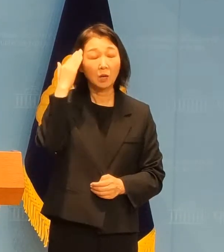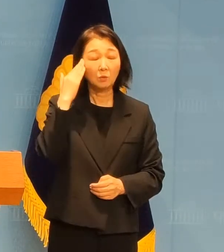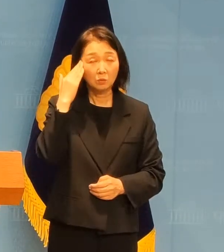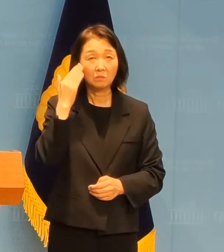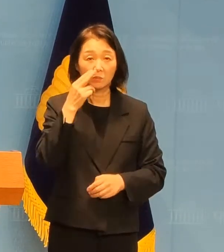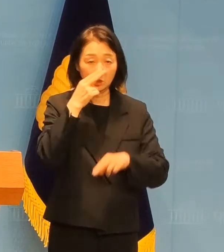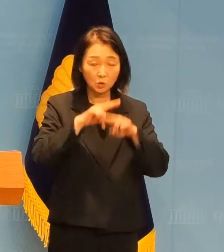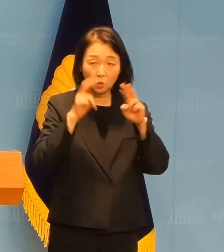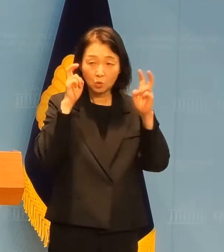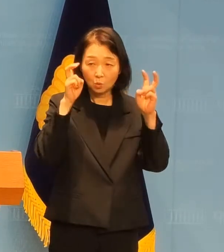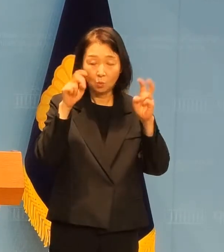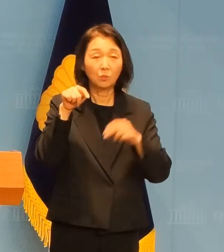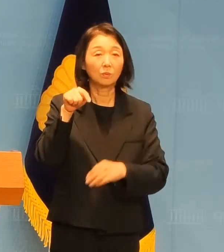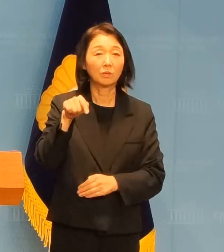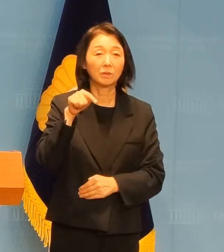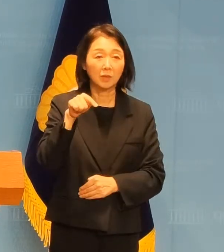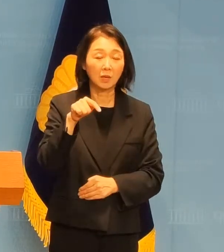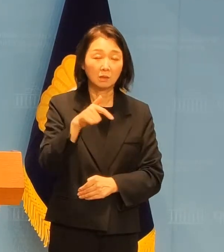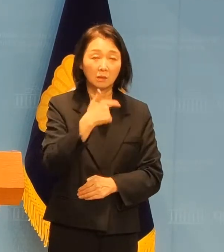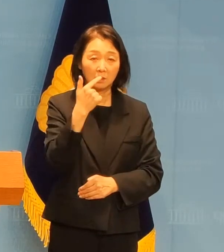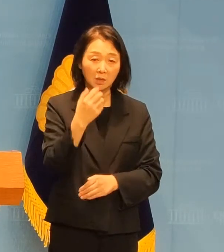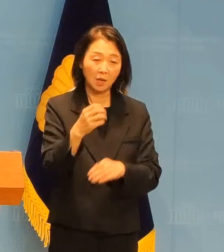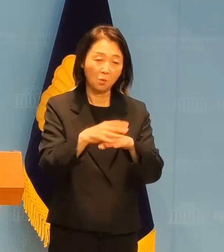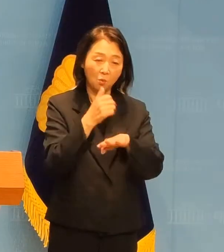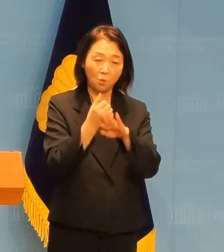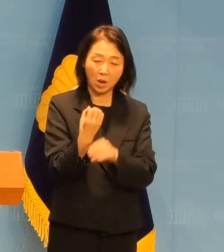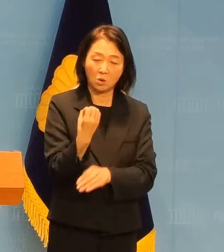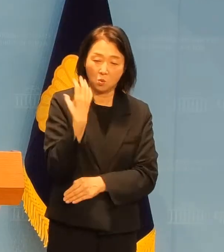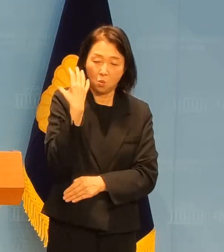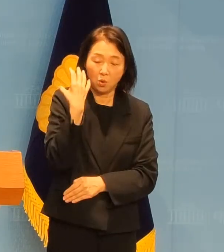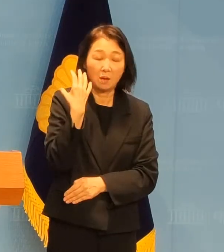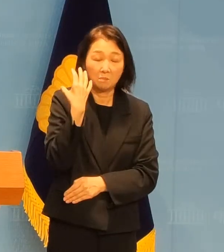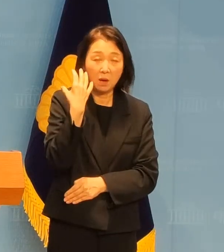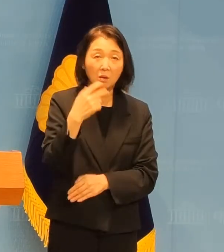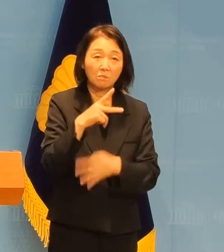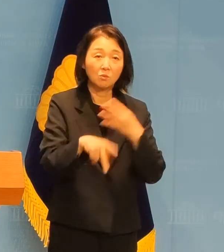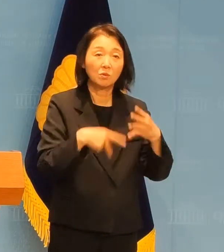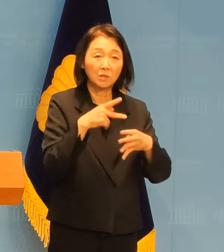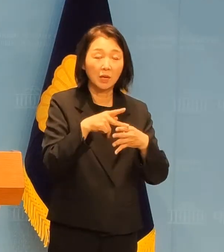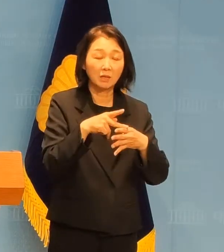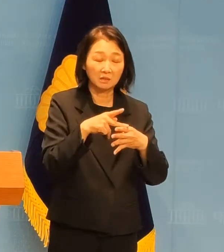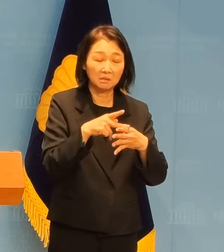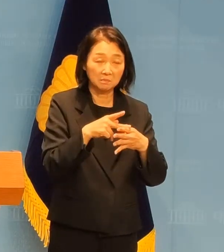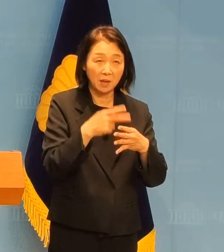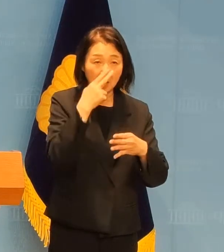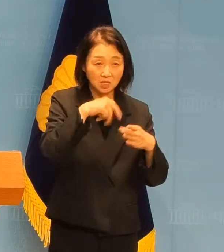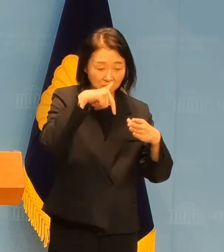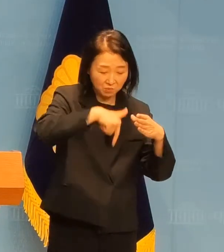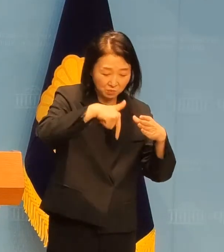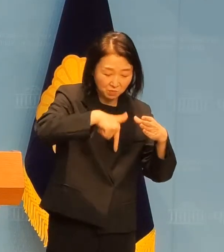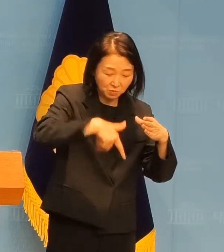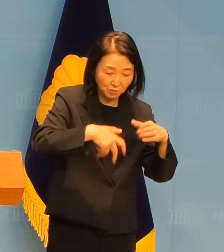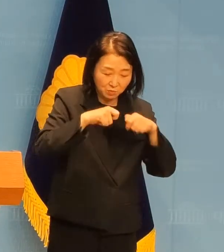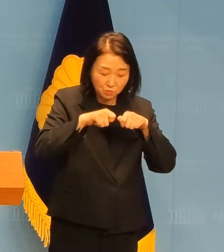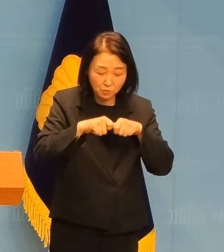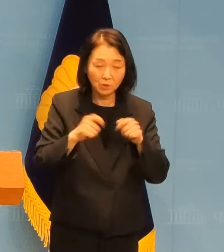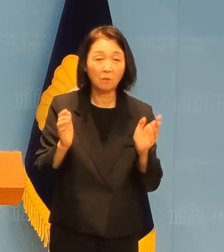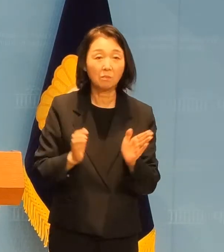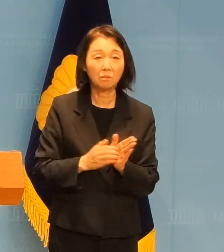한국석유공사가 대왕고래 프로젝트 첫 탐사 시추를 통해 획득한 시료를 정밀 분석한